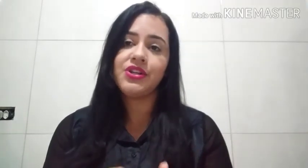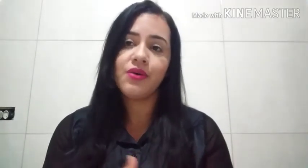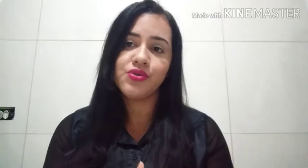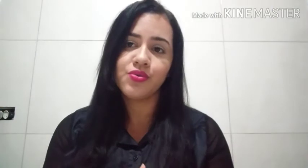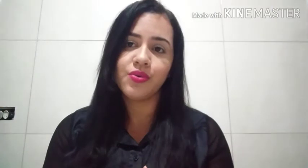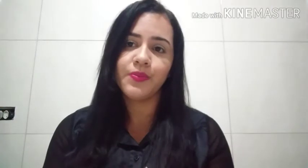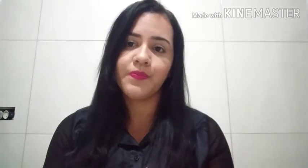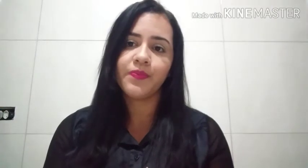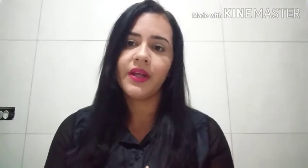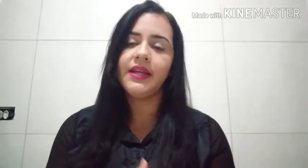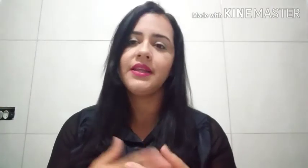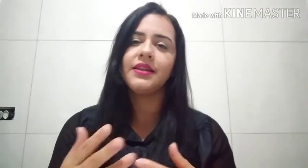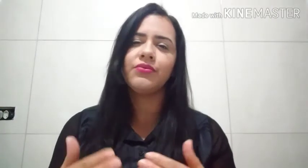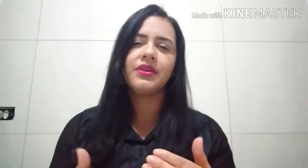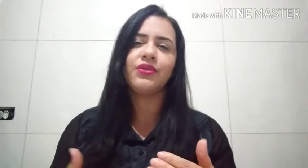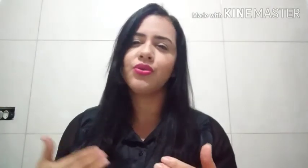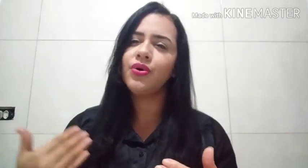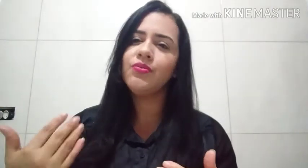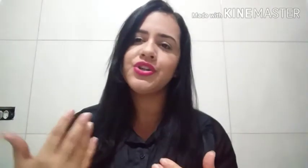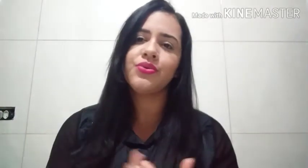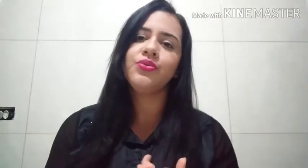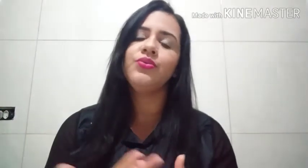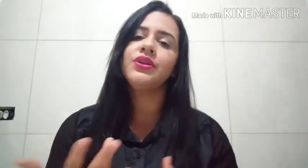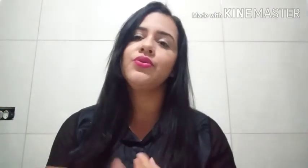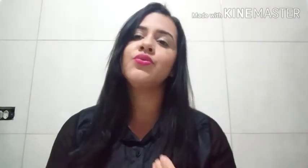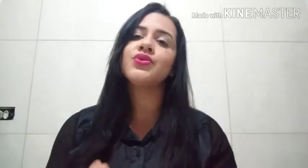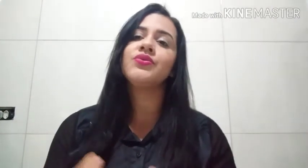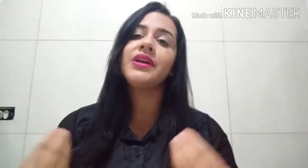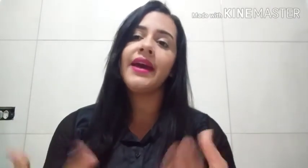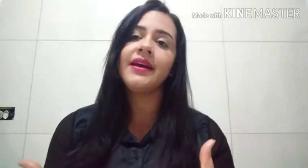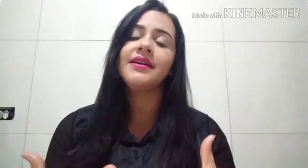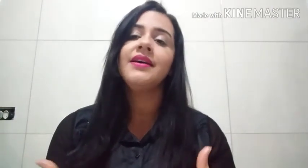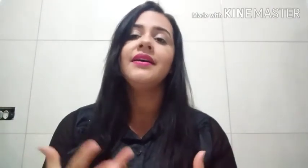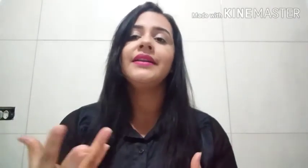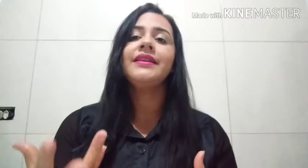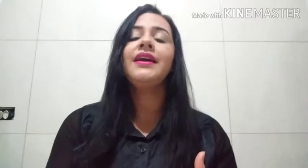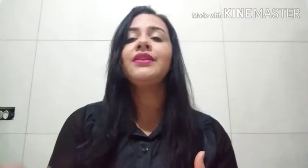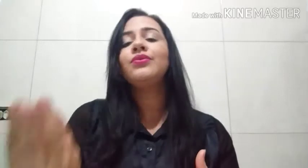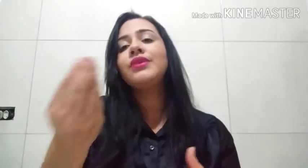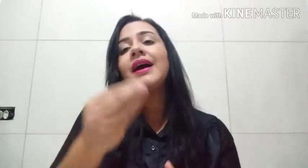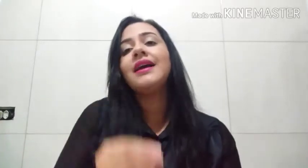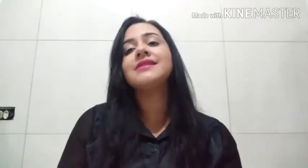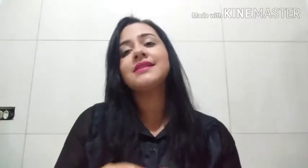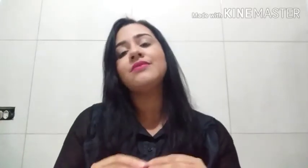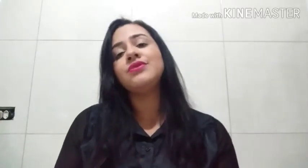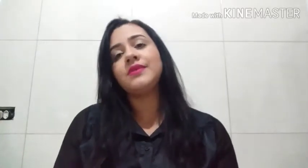ao surdo, né? Então, tem toda uma estrutura, todo um conjunto de regras dentro da realização de um